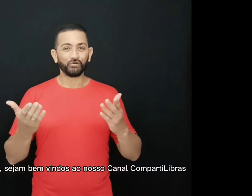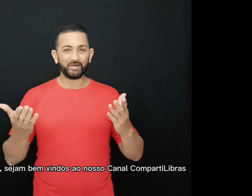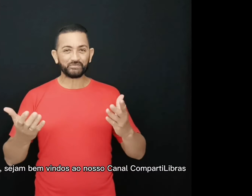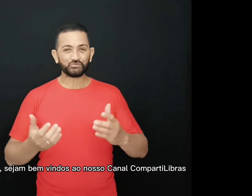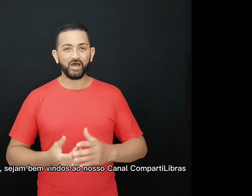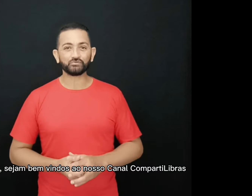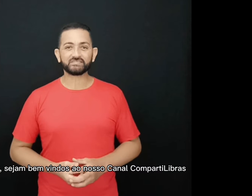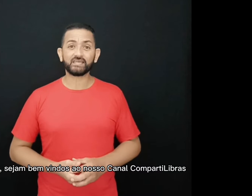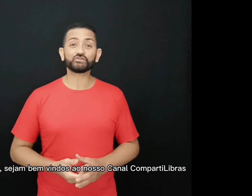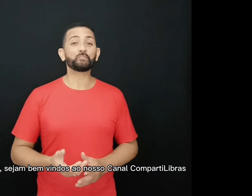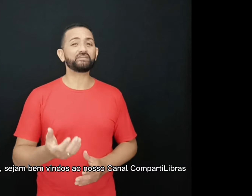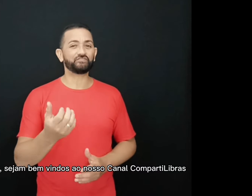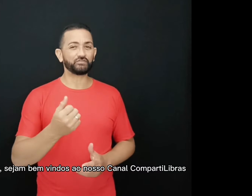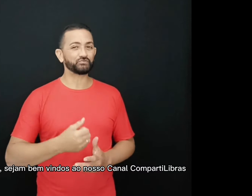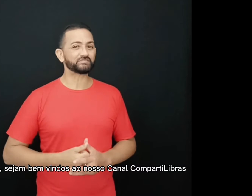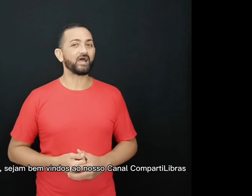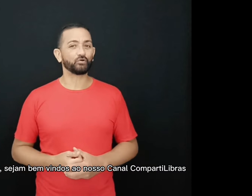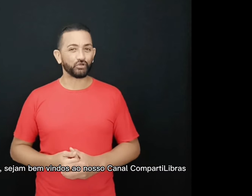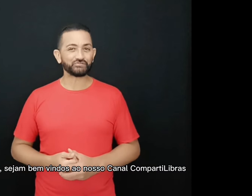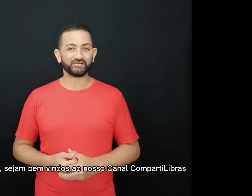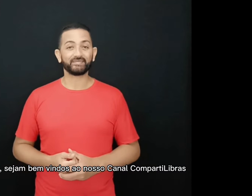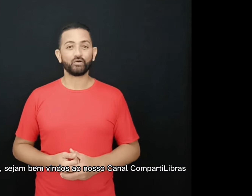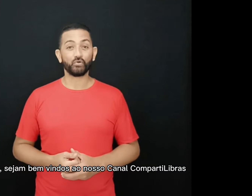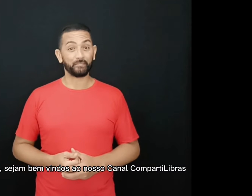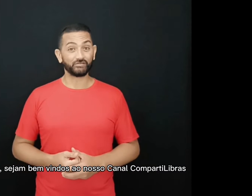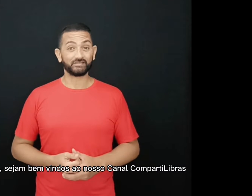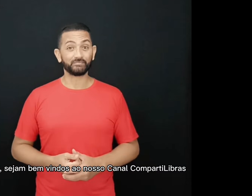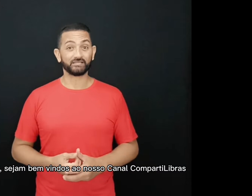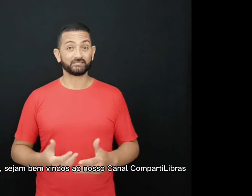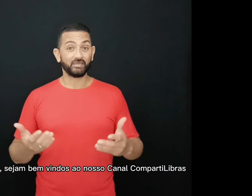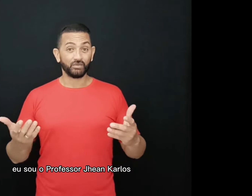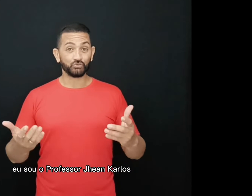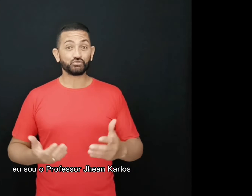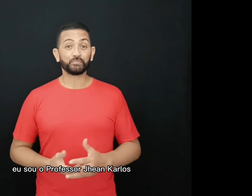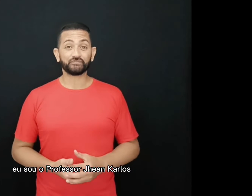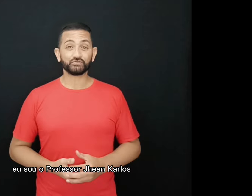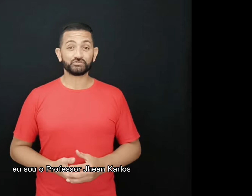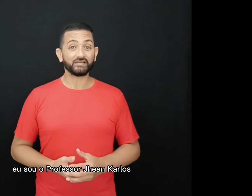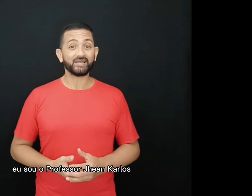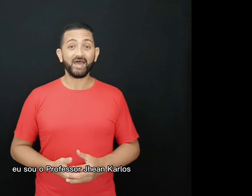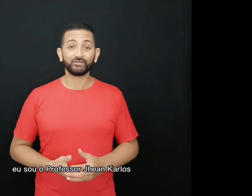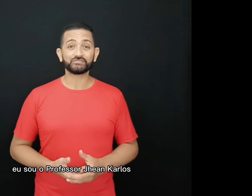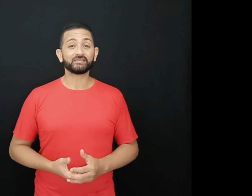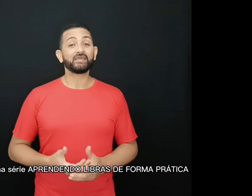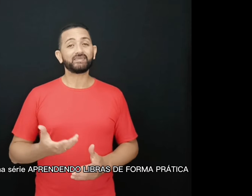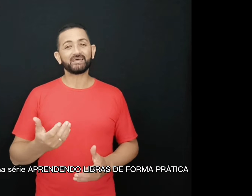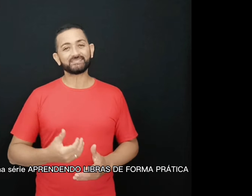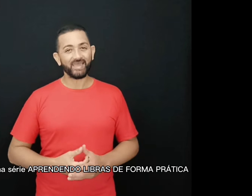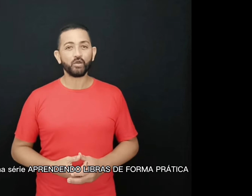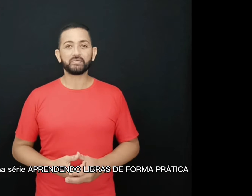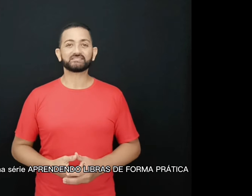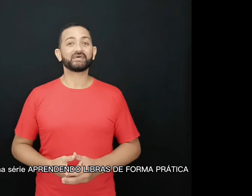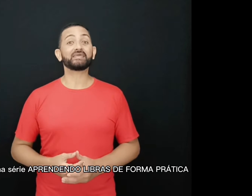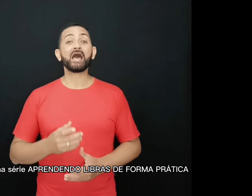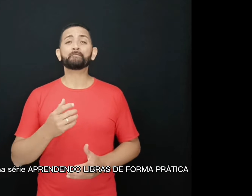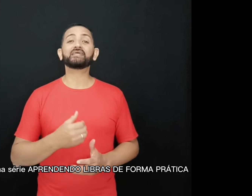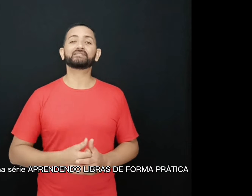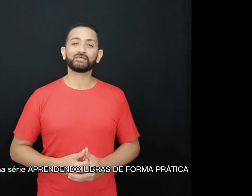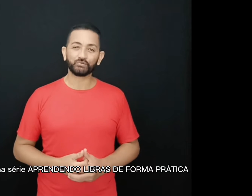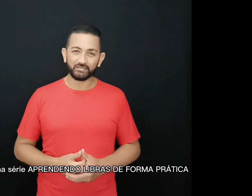Olá pessoal, sejam bem-vindos ao nosso canal Compartilhe Libras. Eu sou o professor Jean Carlos e essa é uma série Aprendendo Libras